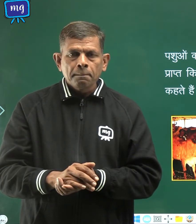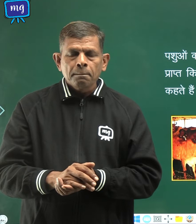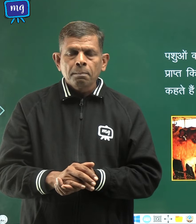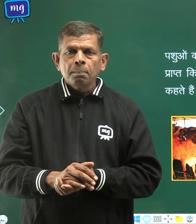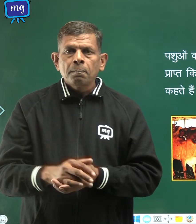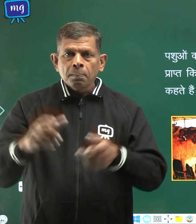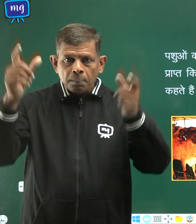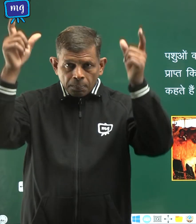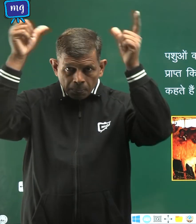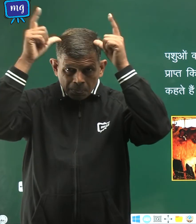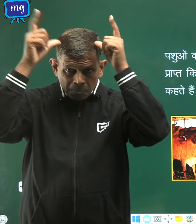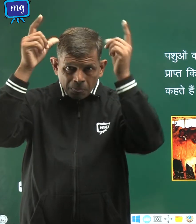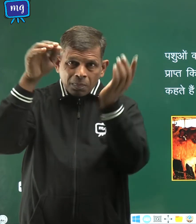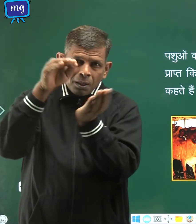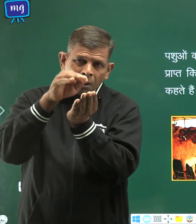पशुपालन